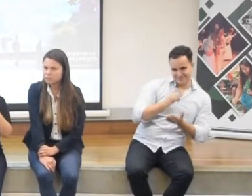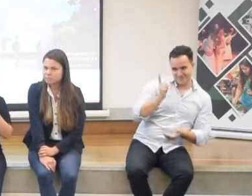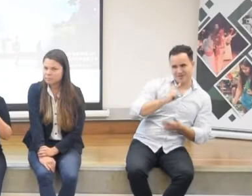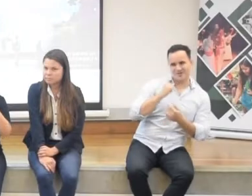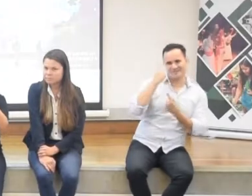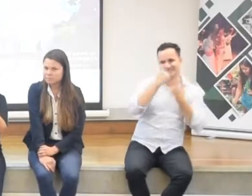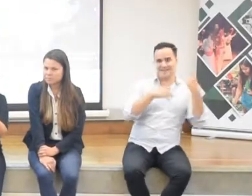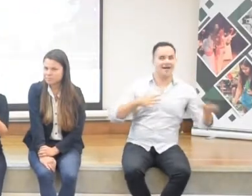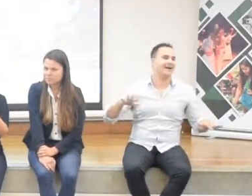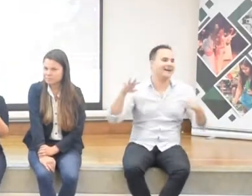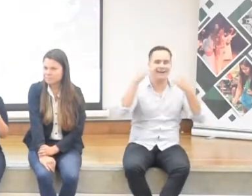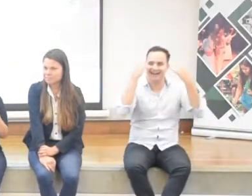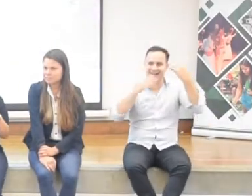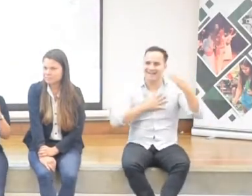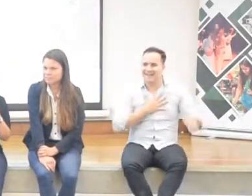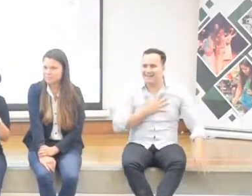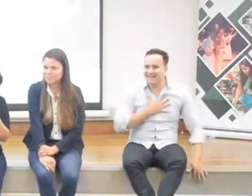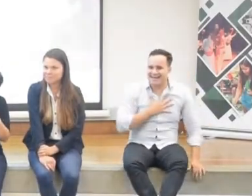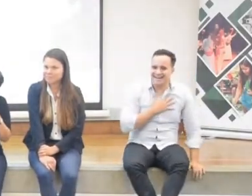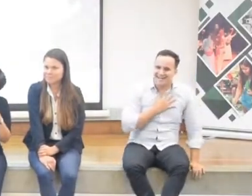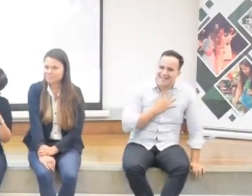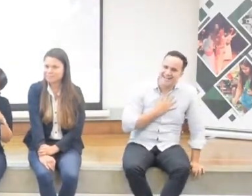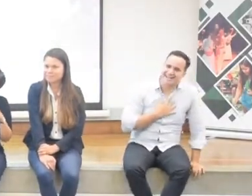pensando, porque